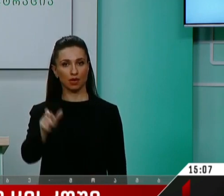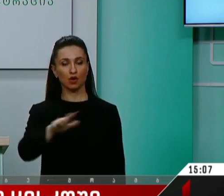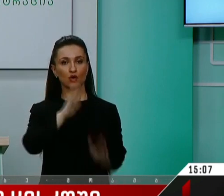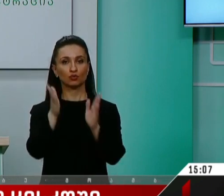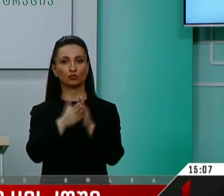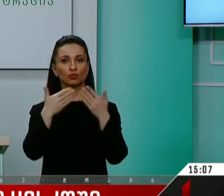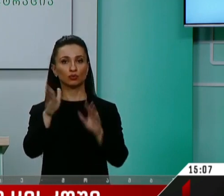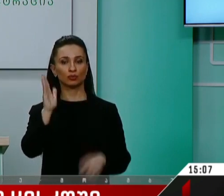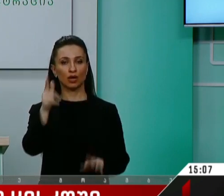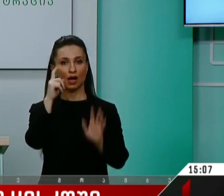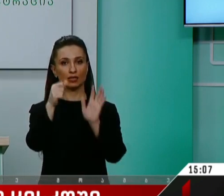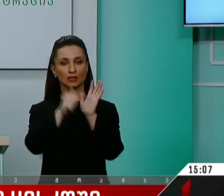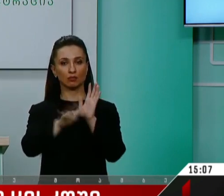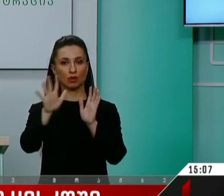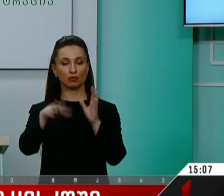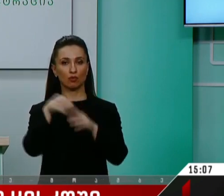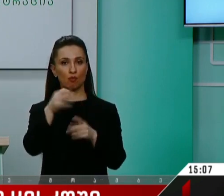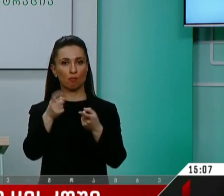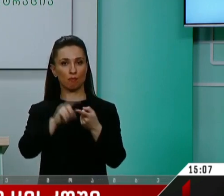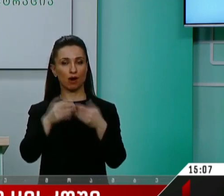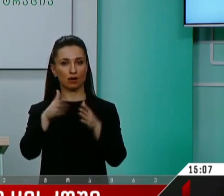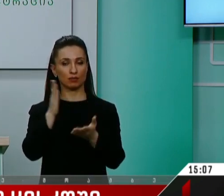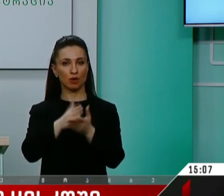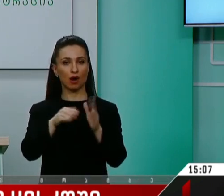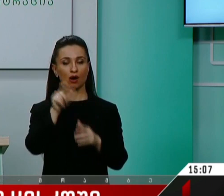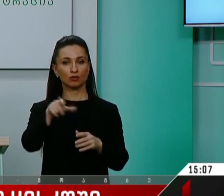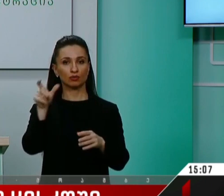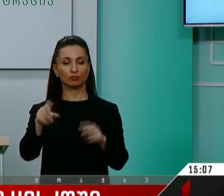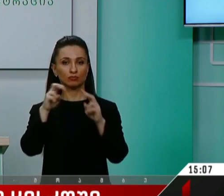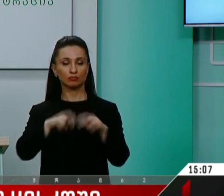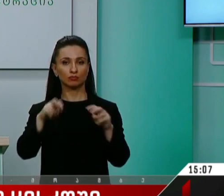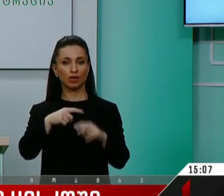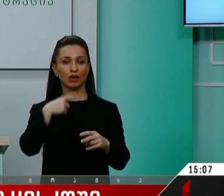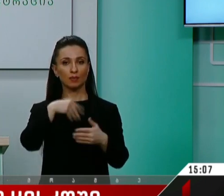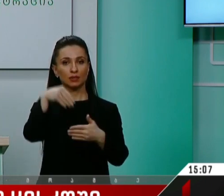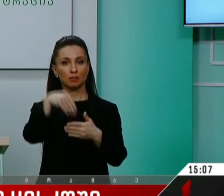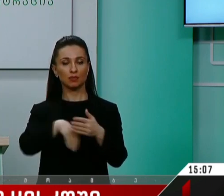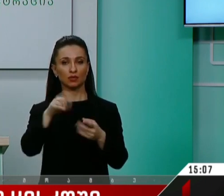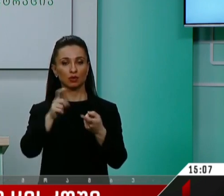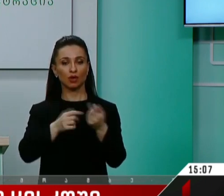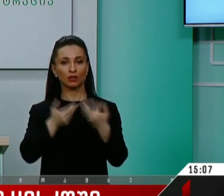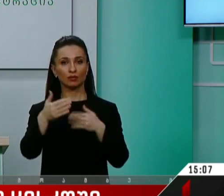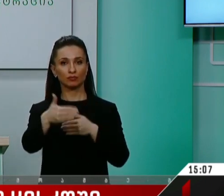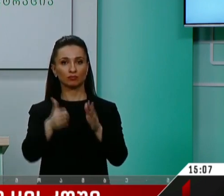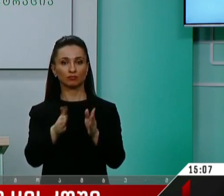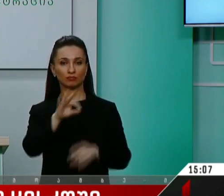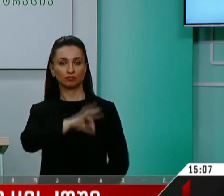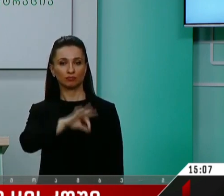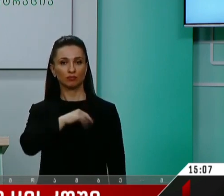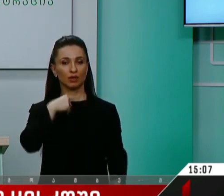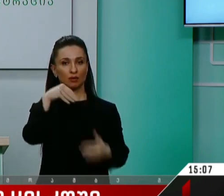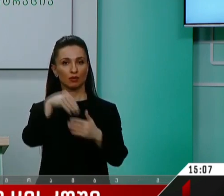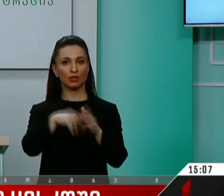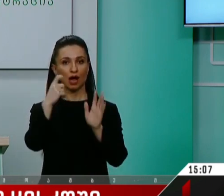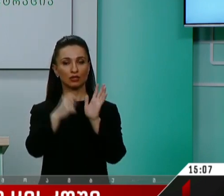Sul gaixneba 165 saarchevno ubani, am obcevelta verifikatsiis, khmis mitsemisa da datvis aparatebis gamoqenebit